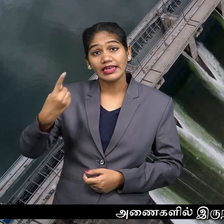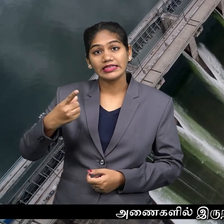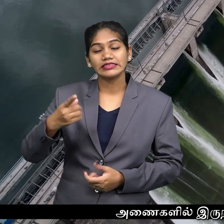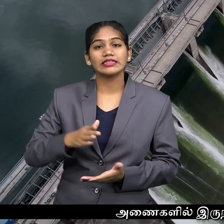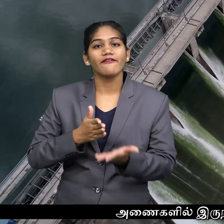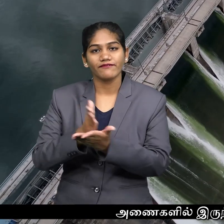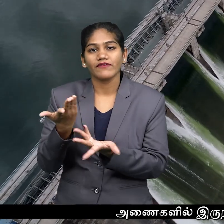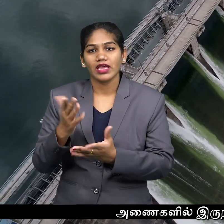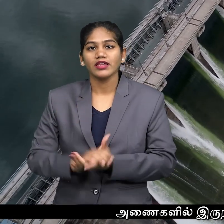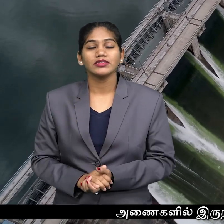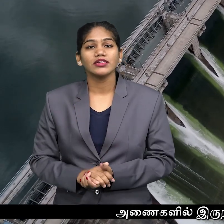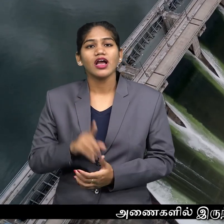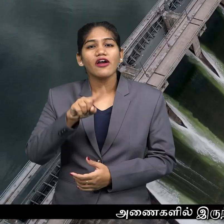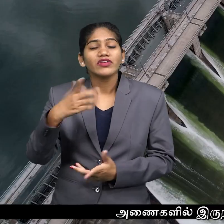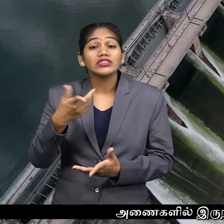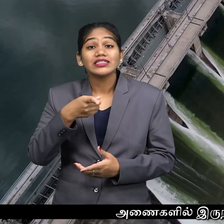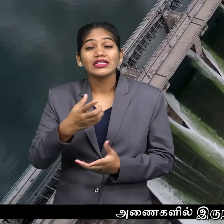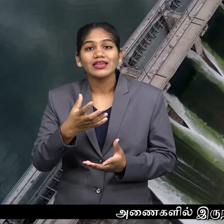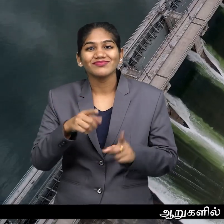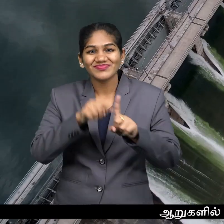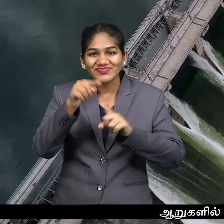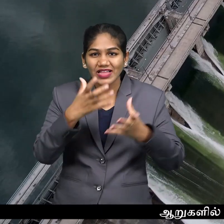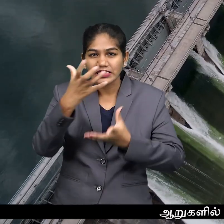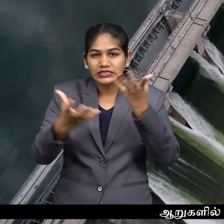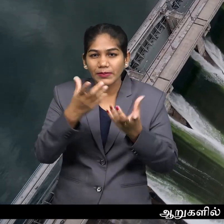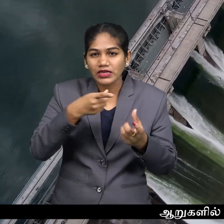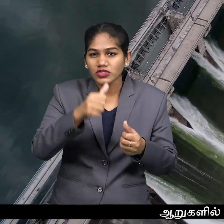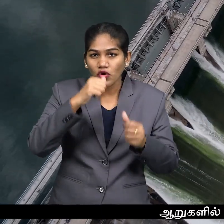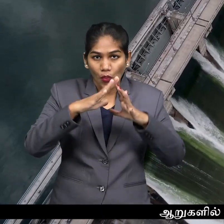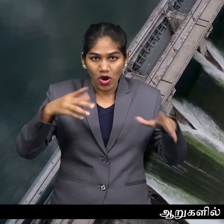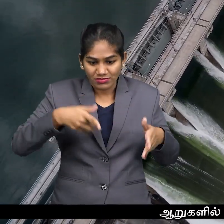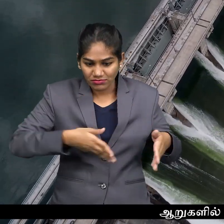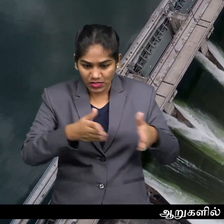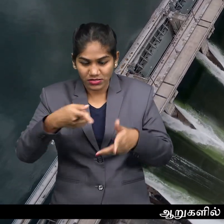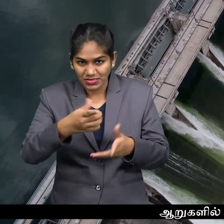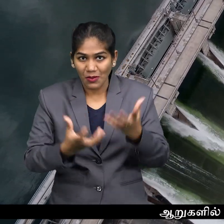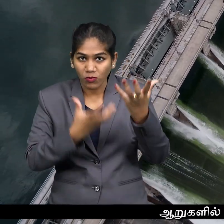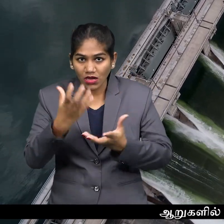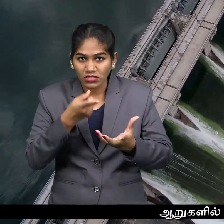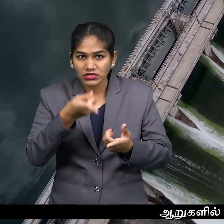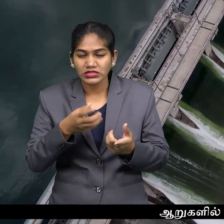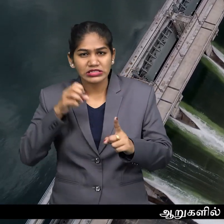அணைகளில் இருந்து தண்ணீர் திறக்கப்படும் போது ஆறுகளில் உள்ள நீரின் வெப்பநிலை